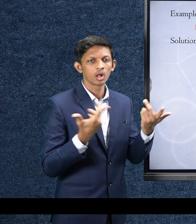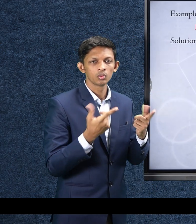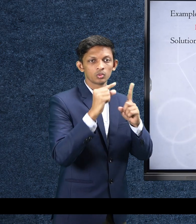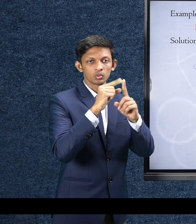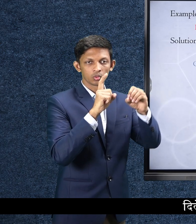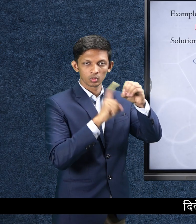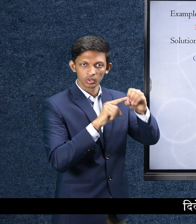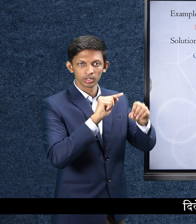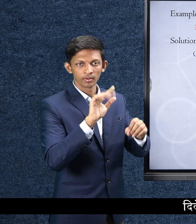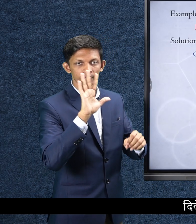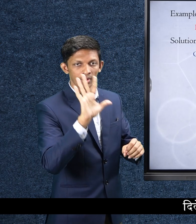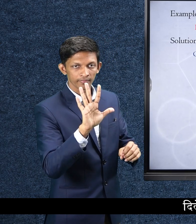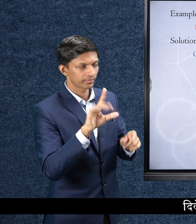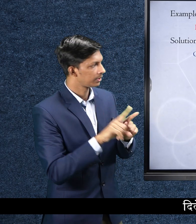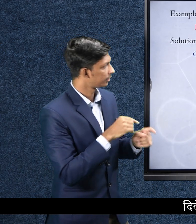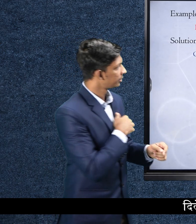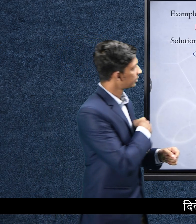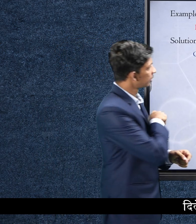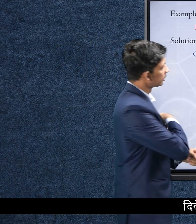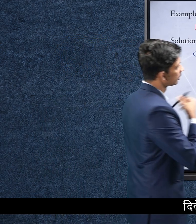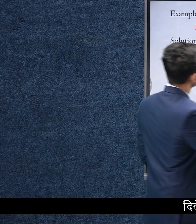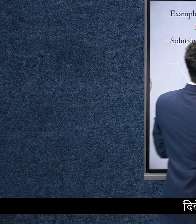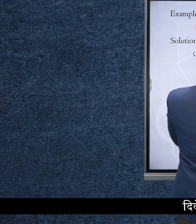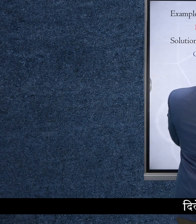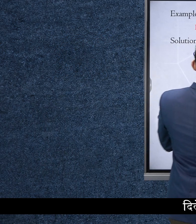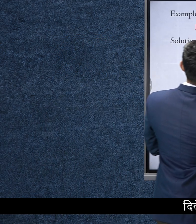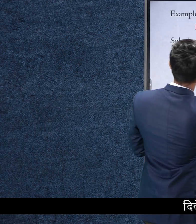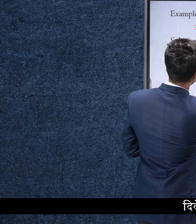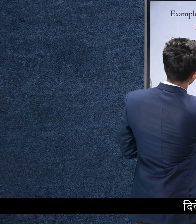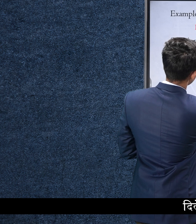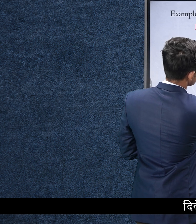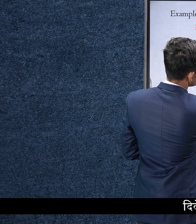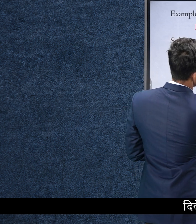द्रावण दिलेले PQ is equal to 5, PR is equal to 13.